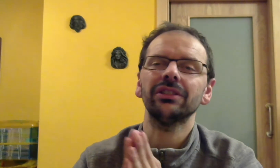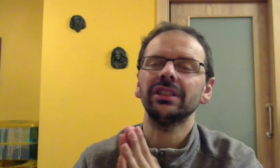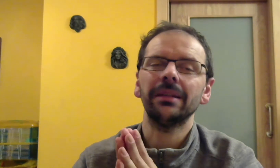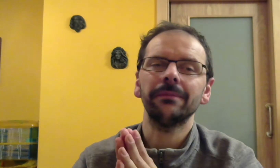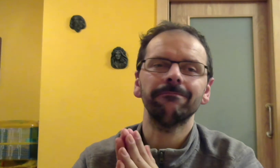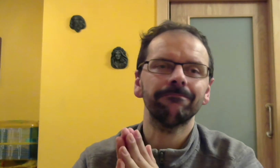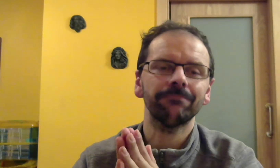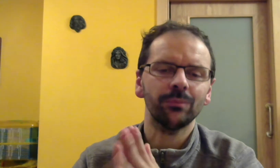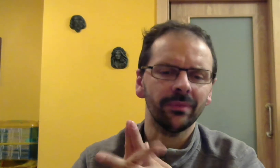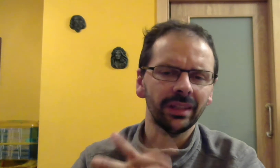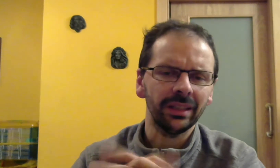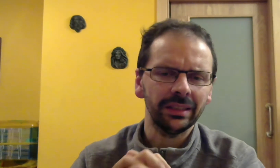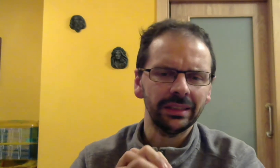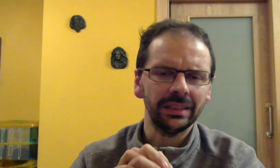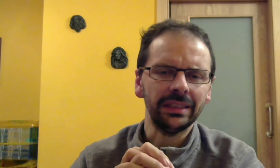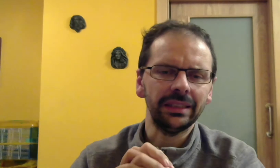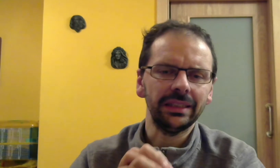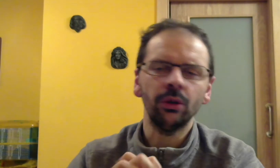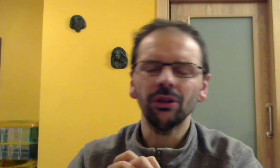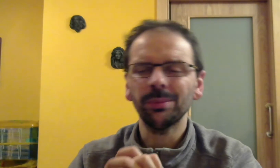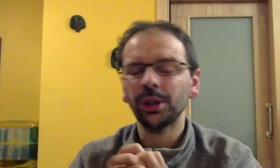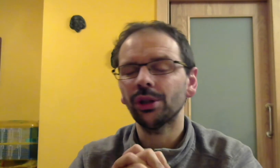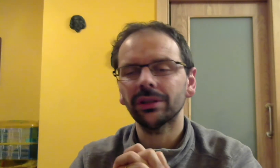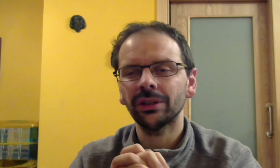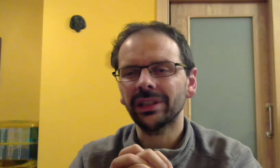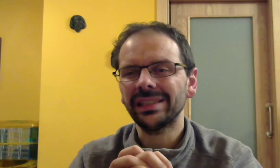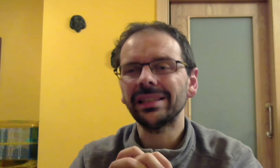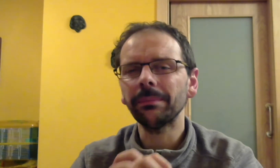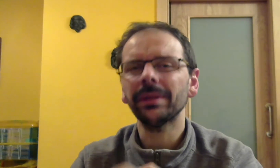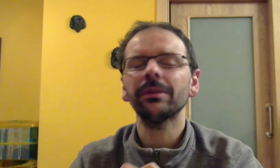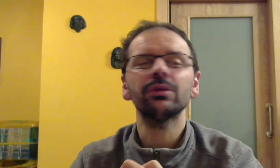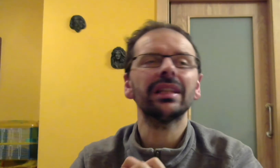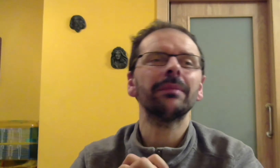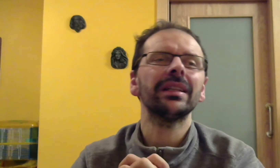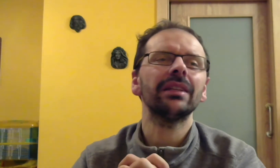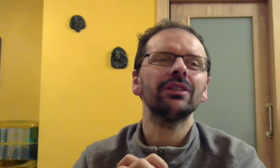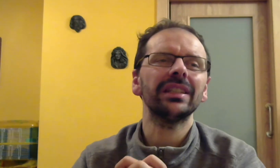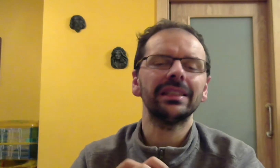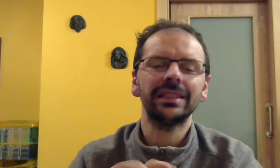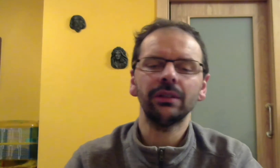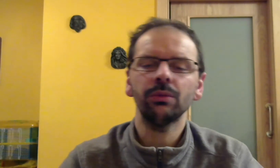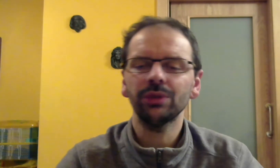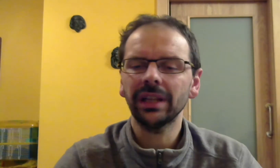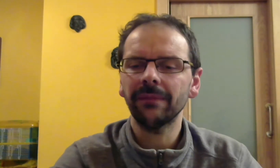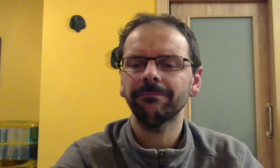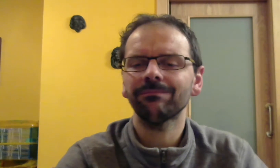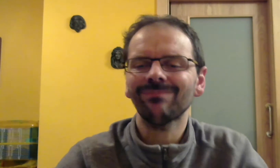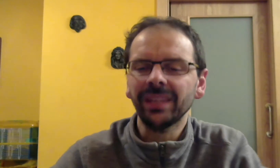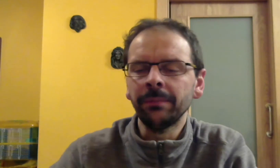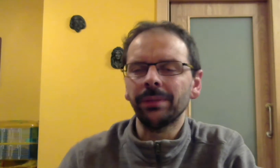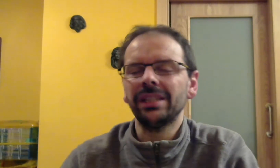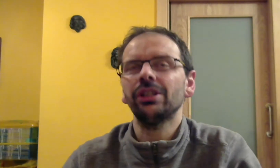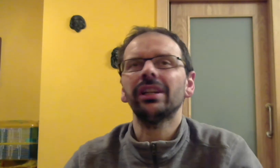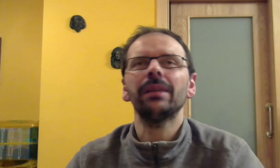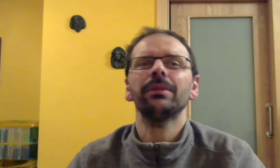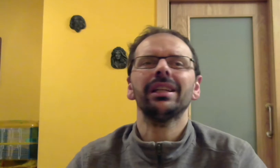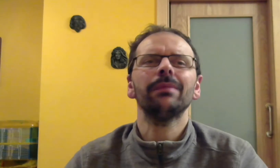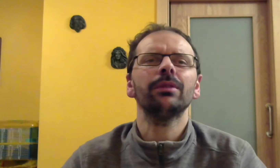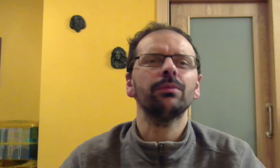sea. Y luego, por lo que siempre me gusta de Mandalorian es que no busca impresionar, por ejemplo, pues